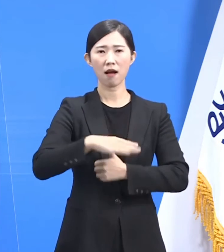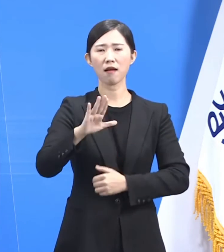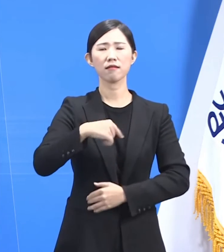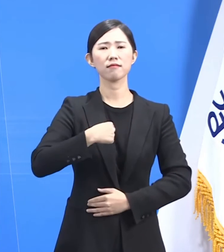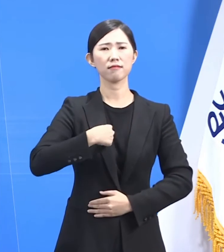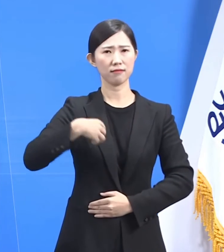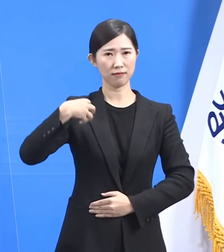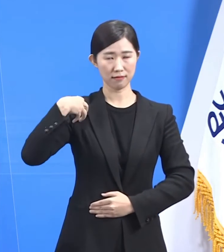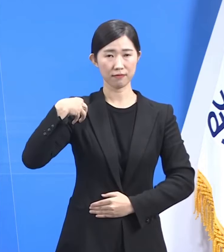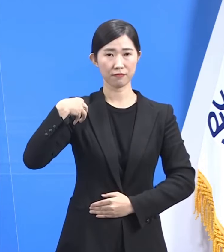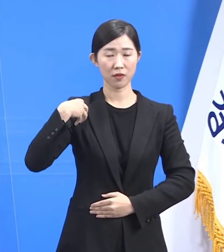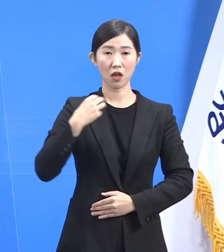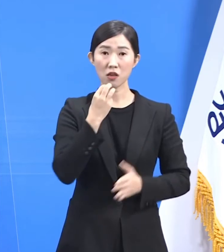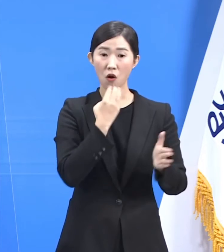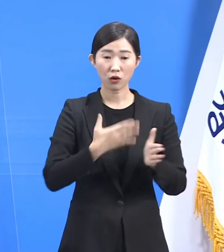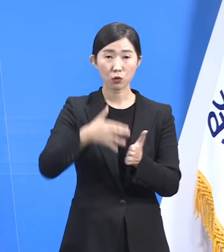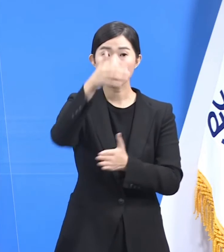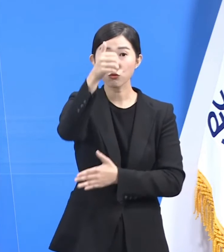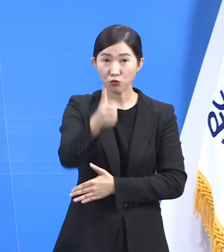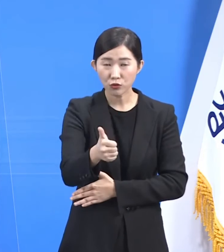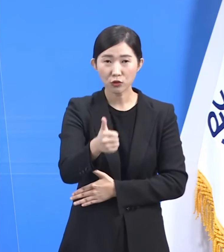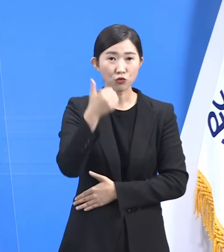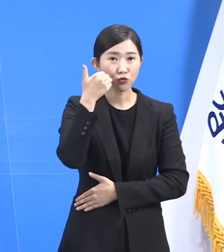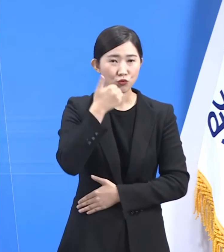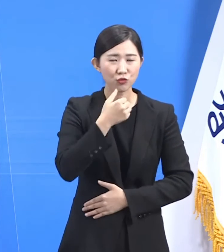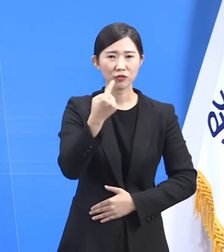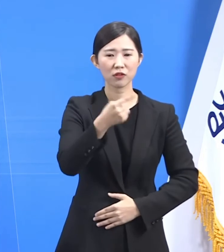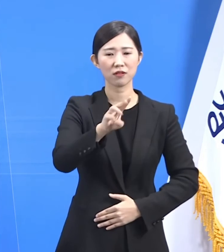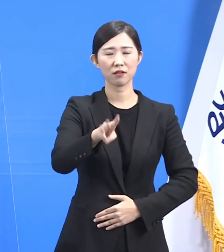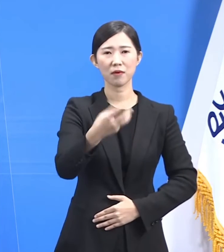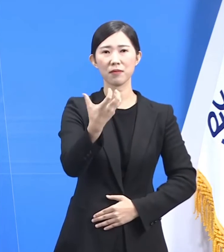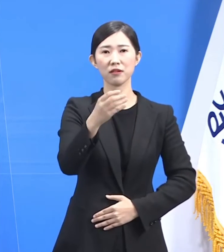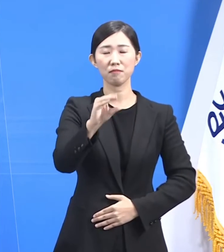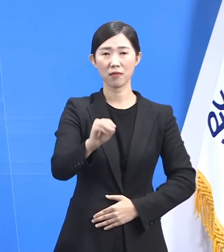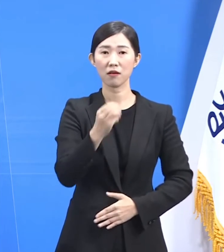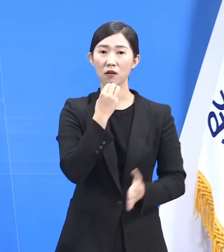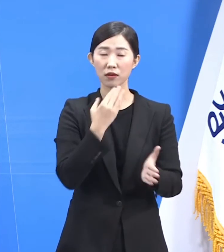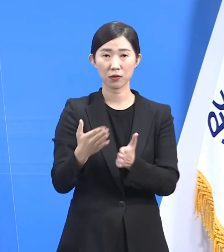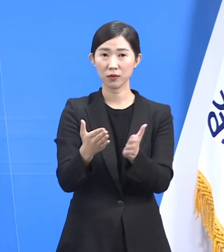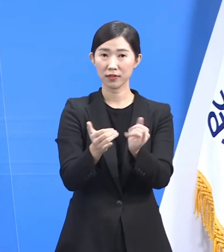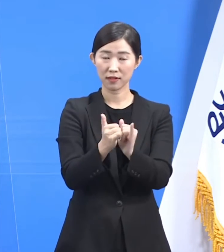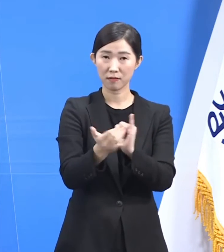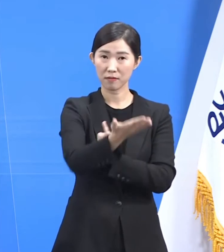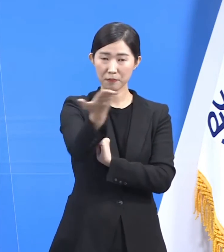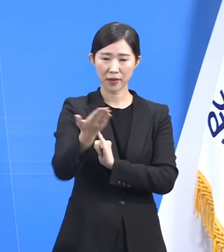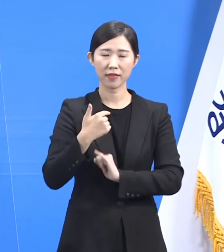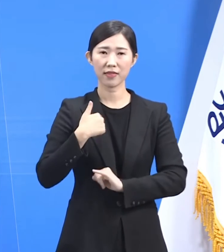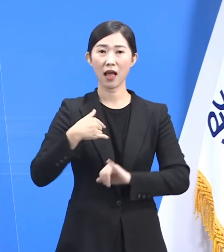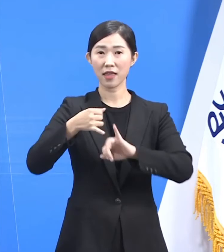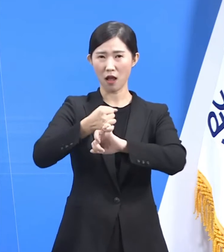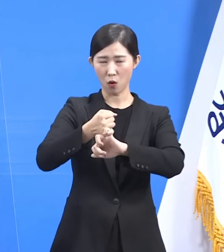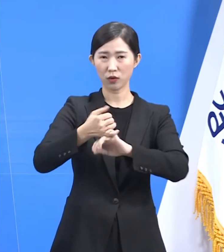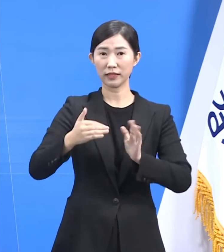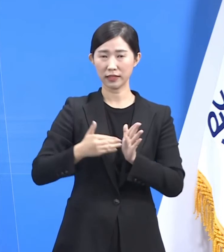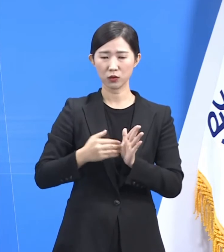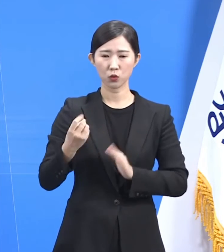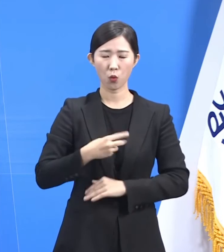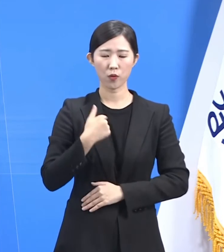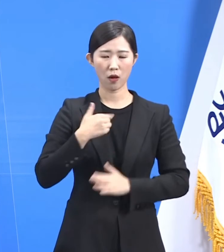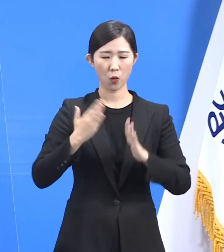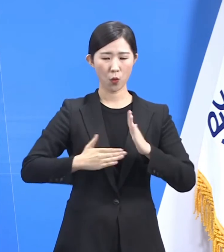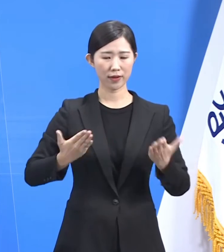경기도의 주인이고 주권자이신 1380만 도민께 드린 약속과 공직자로서의 책임을 다하기